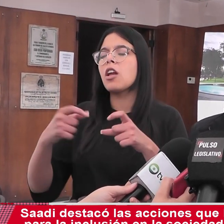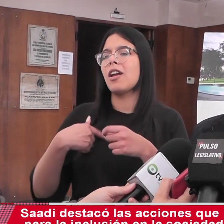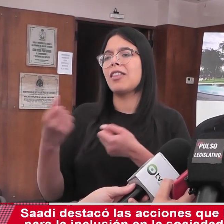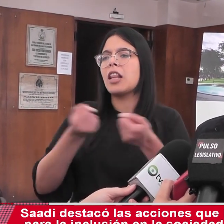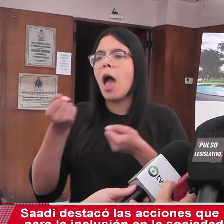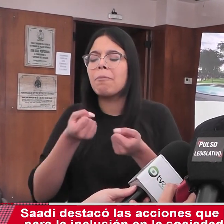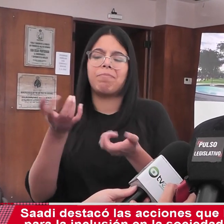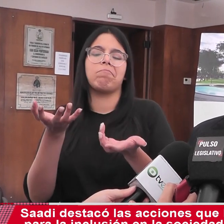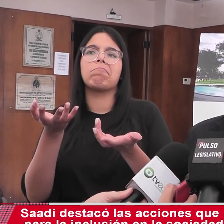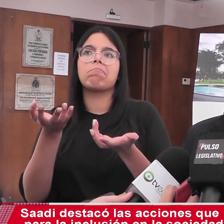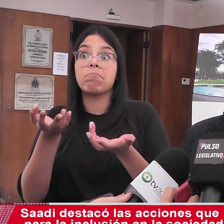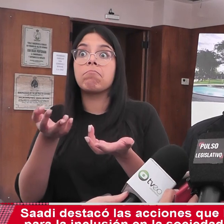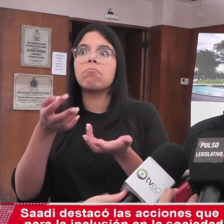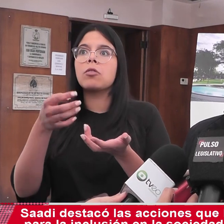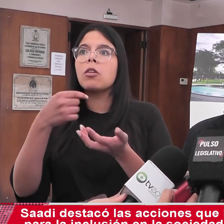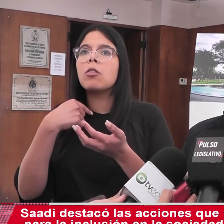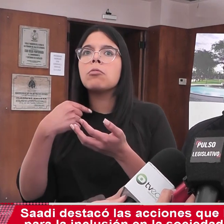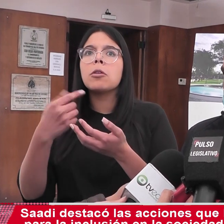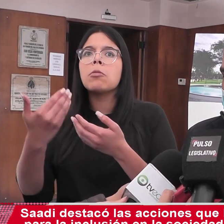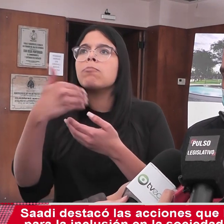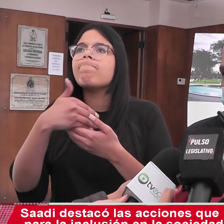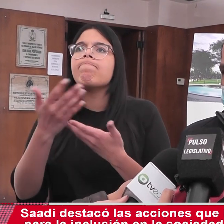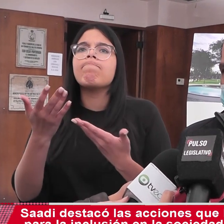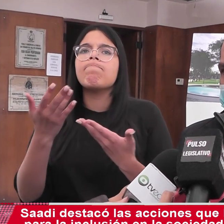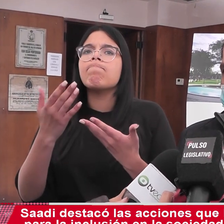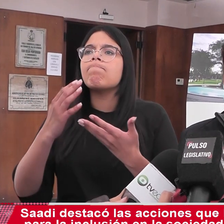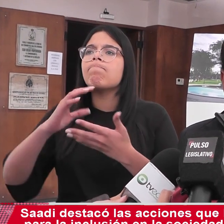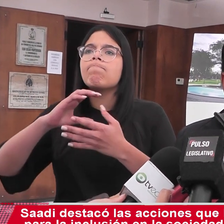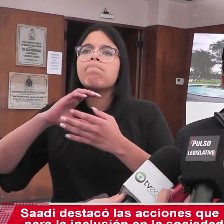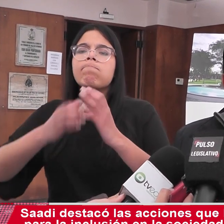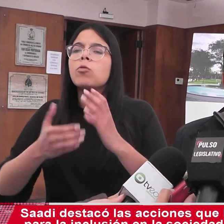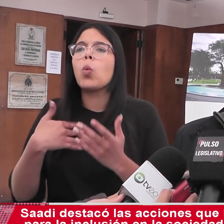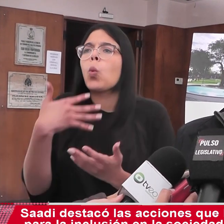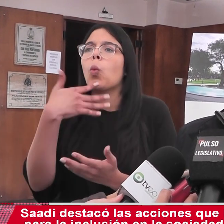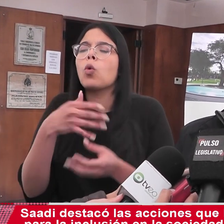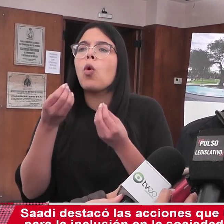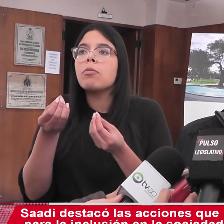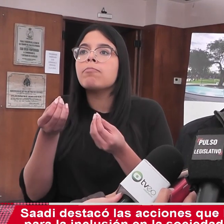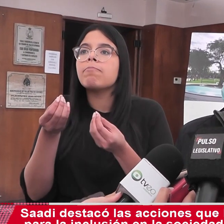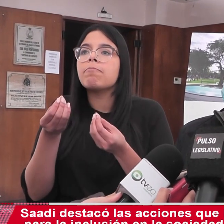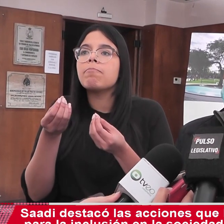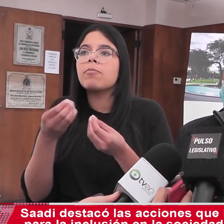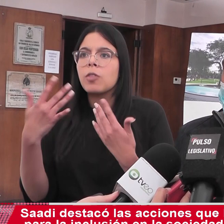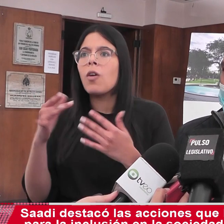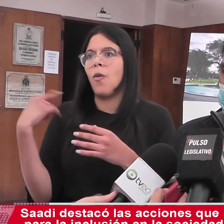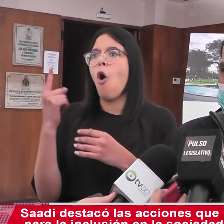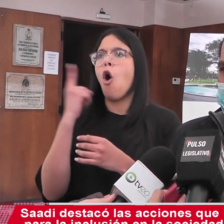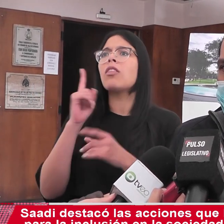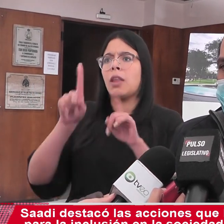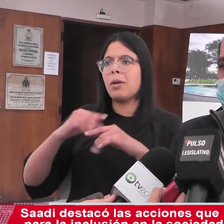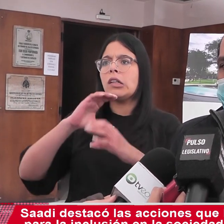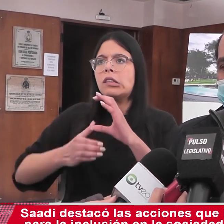si quien la recibe no tiene la posibilidad de entenderla y se le hace muy, muy